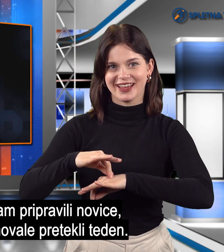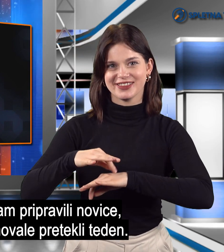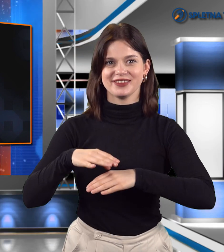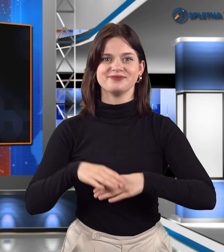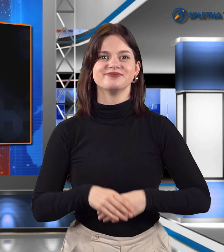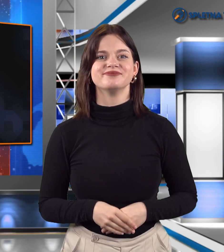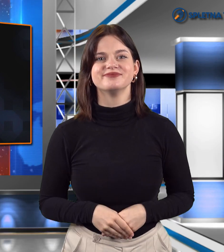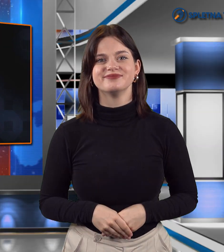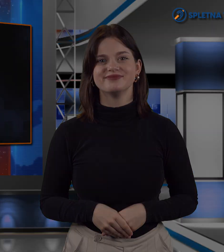zaznamovale pretekli teden.